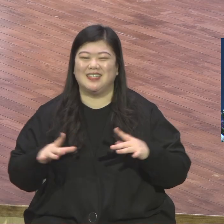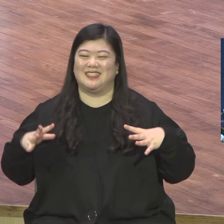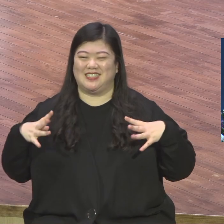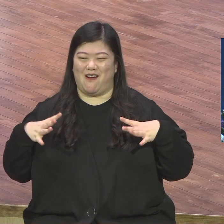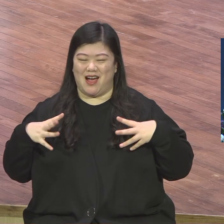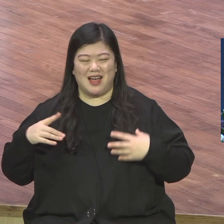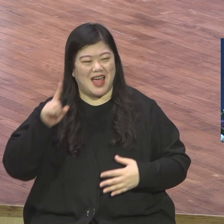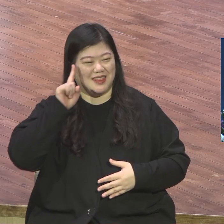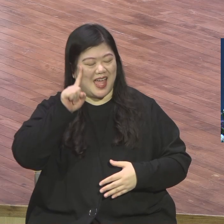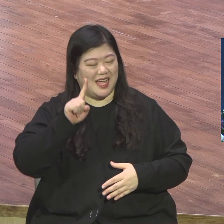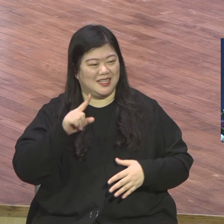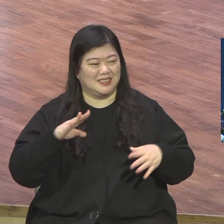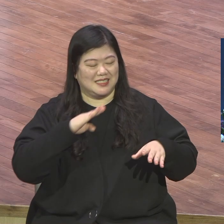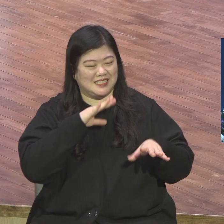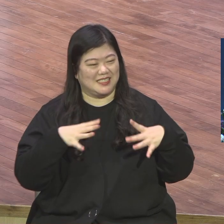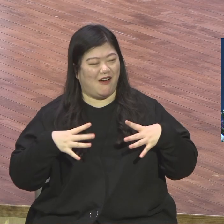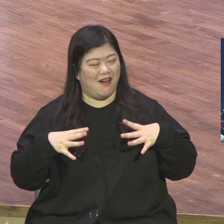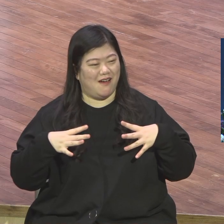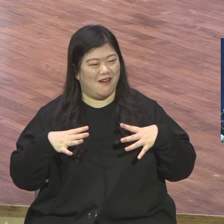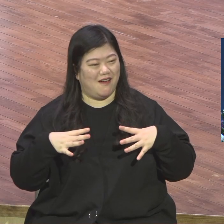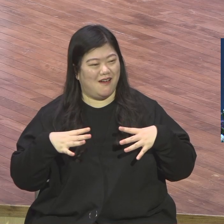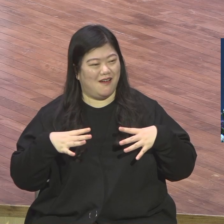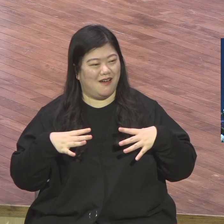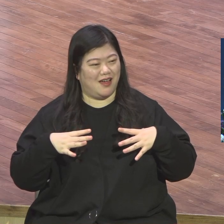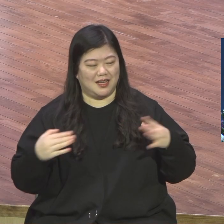아니에요. 그 속은 거예요.